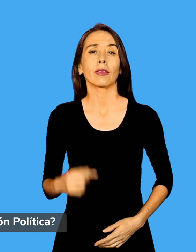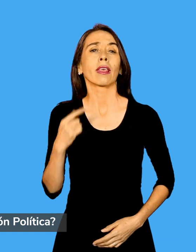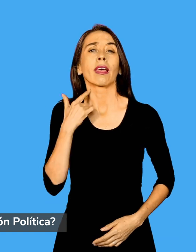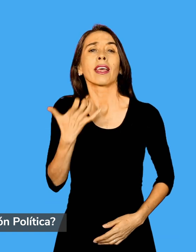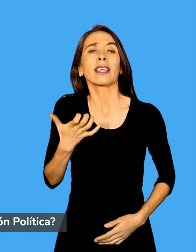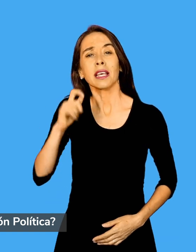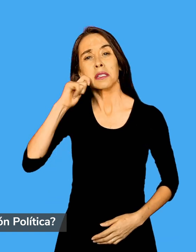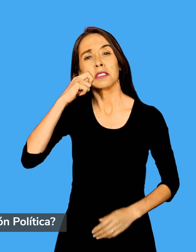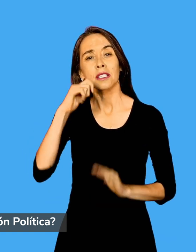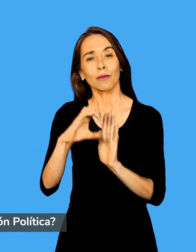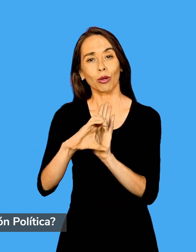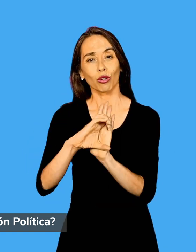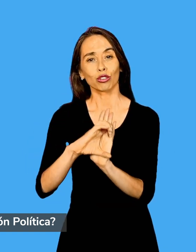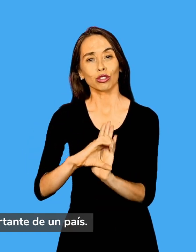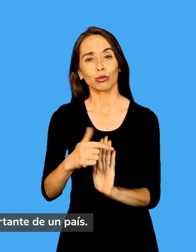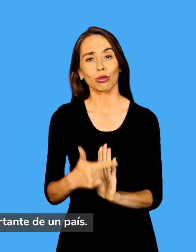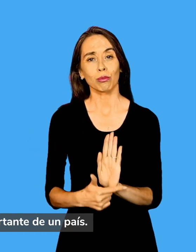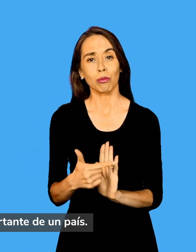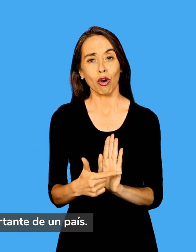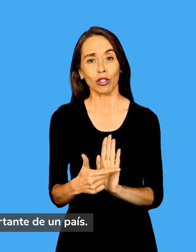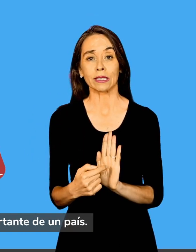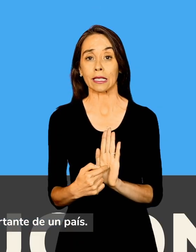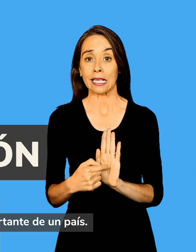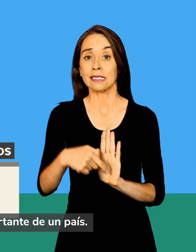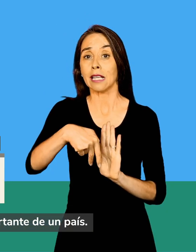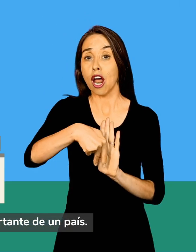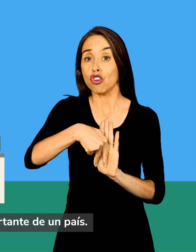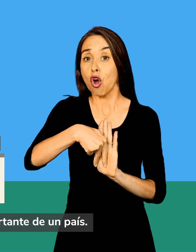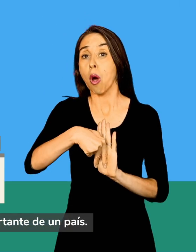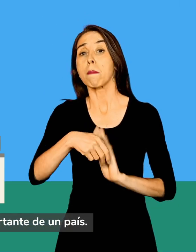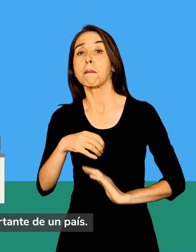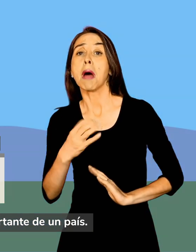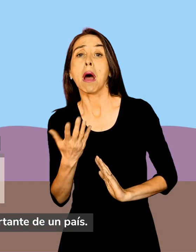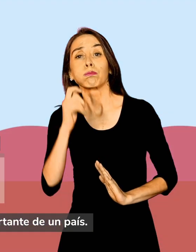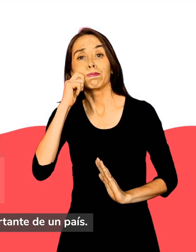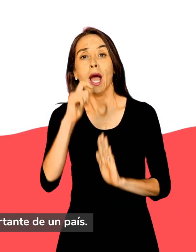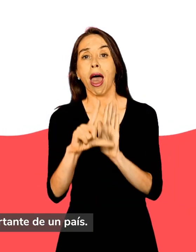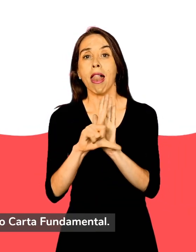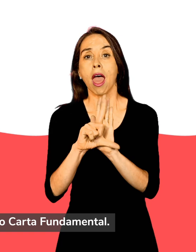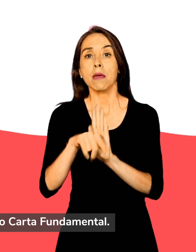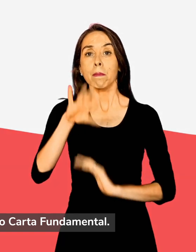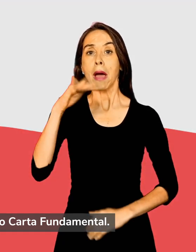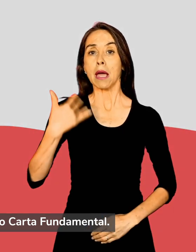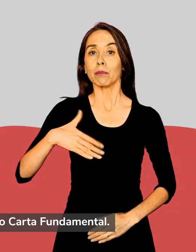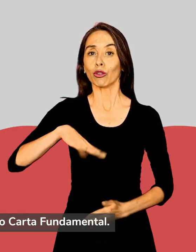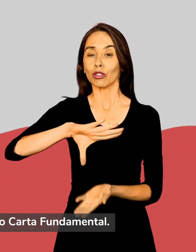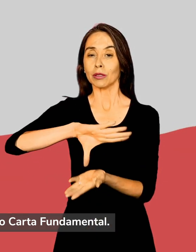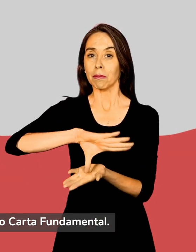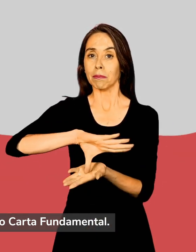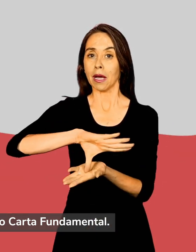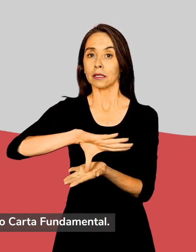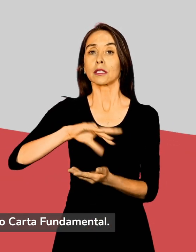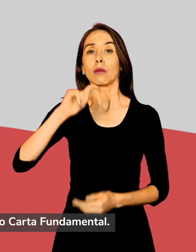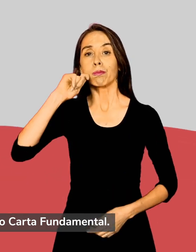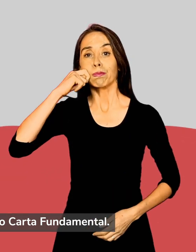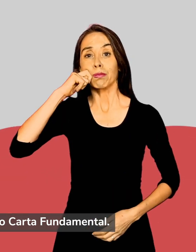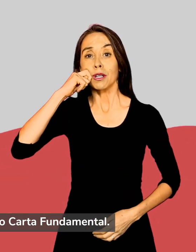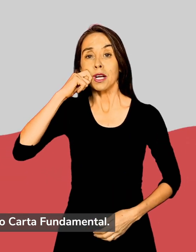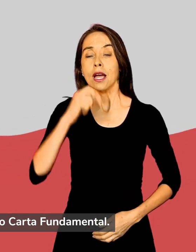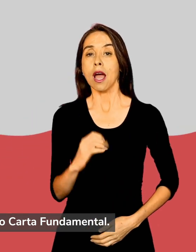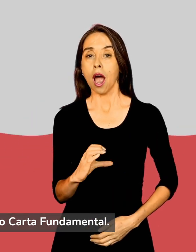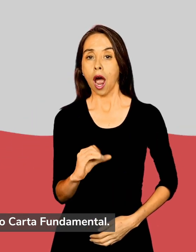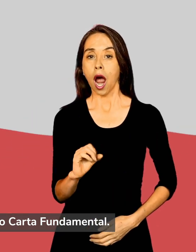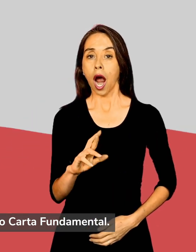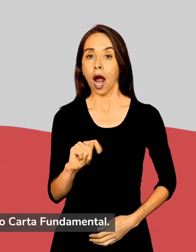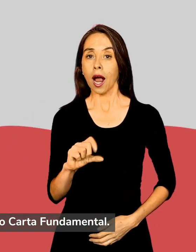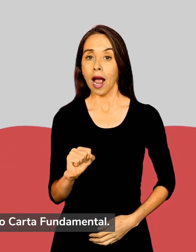¿Qué es la Constitución Política? Es la norma o ley más importante de un país, conocida como la Carta Magna o